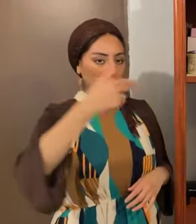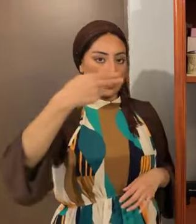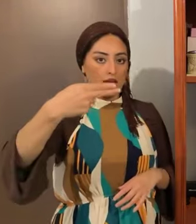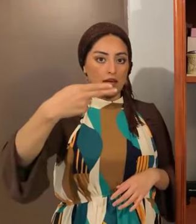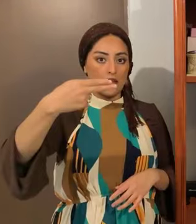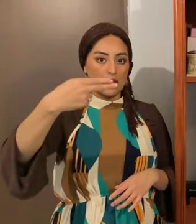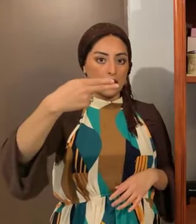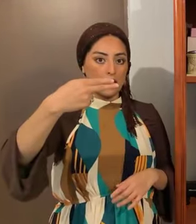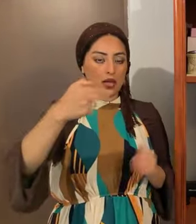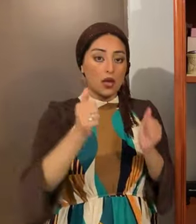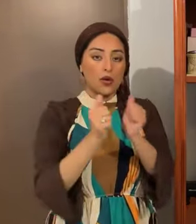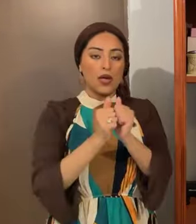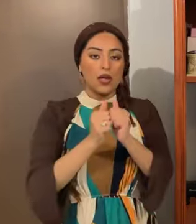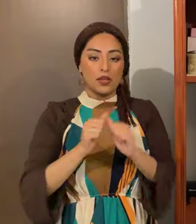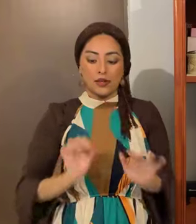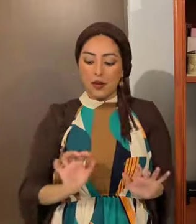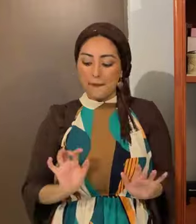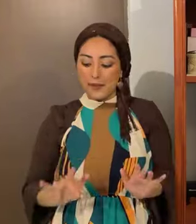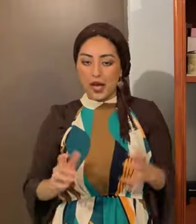con la.